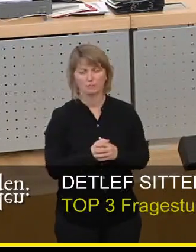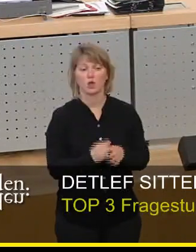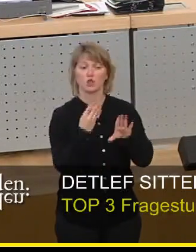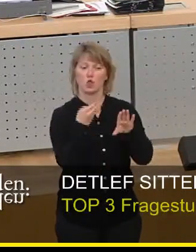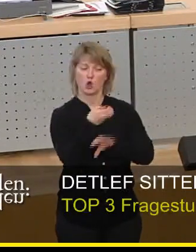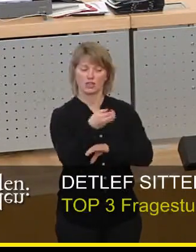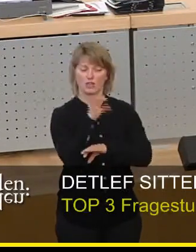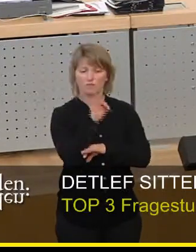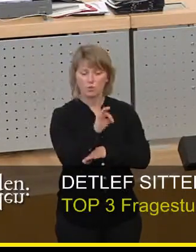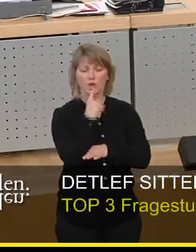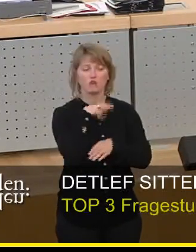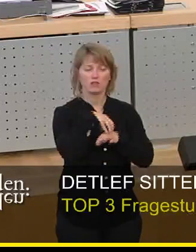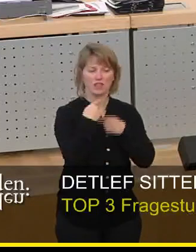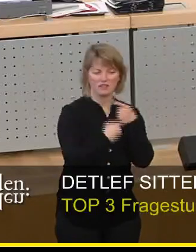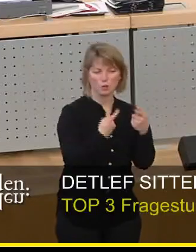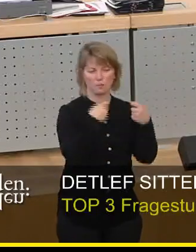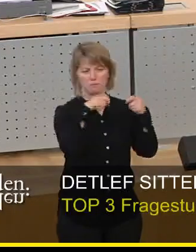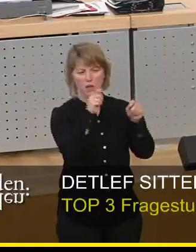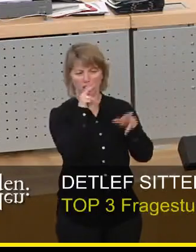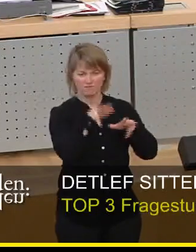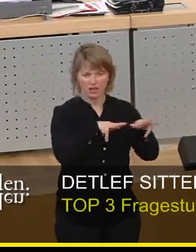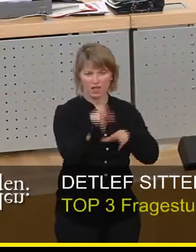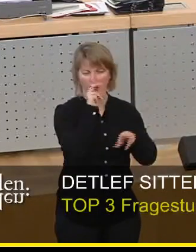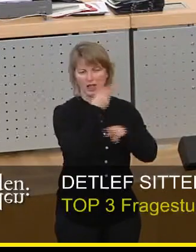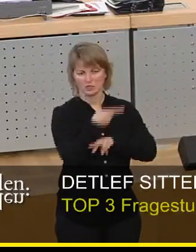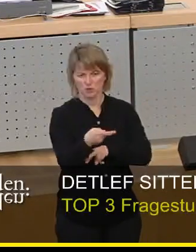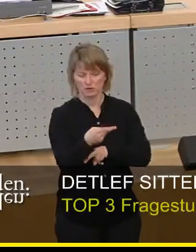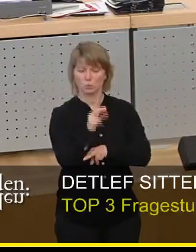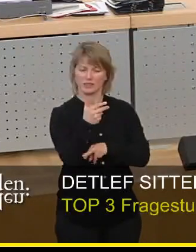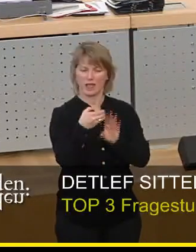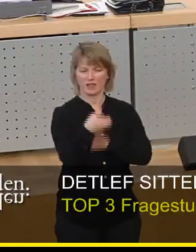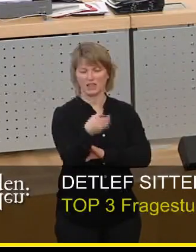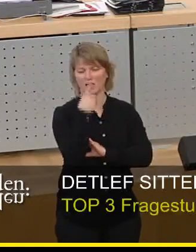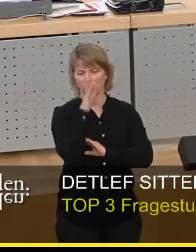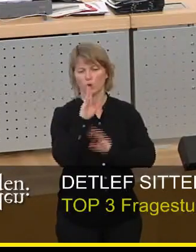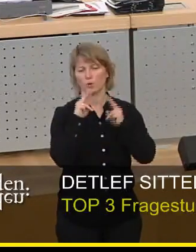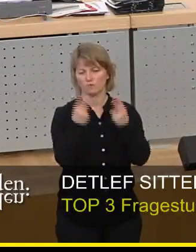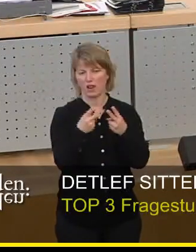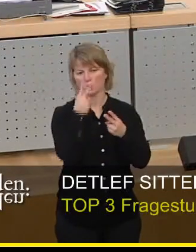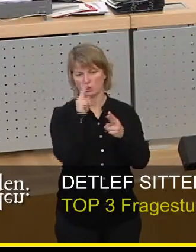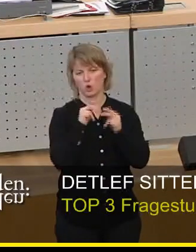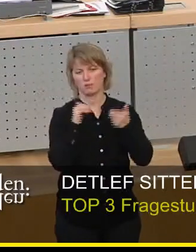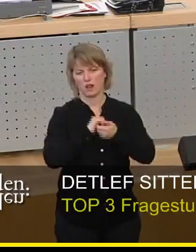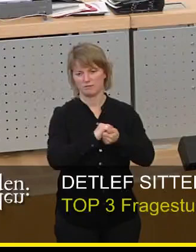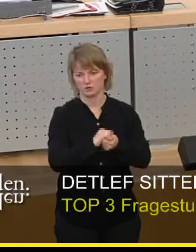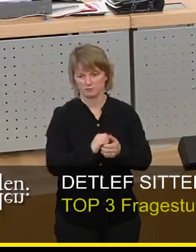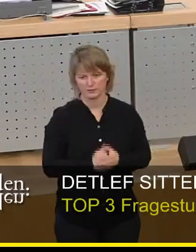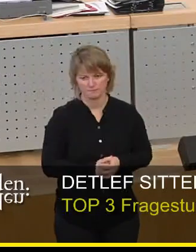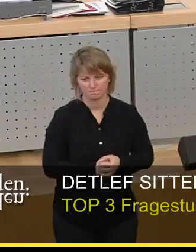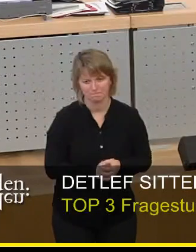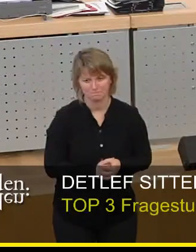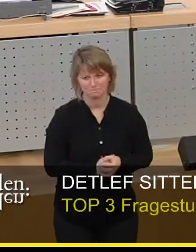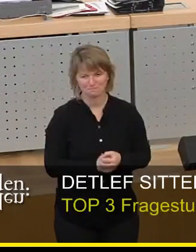in den Geschäftsbereich Stadtentwicklung, Bau und Verkehr und Liegenschaften sowie 3 Stellen im Geschäftsbereich Umwelt und Kommunalwirtschaft.